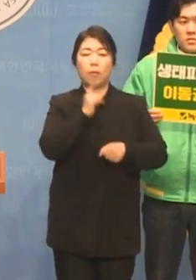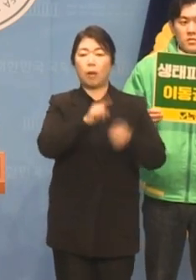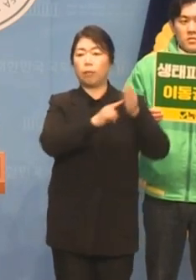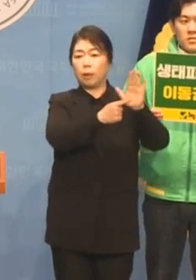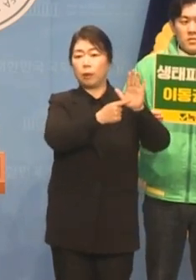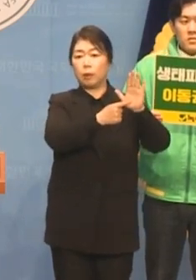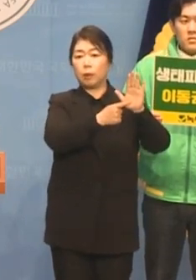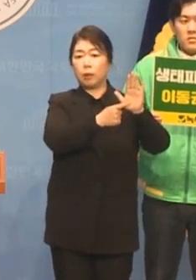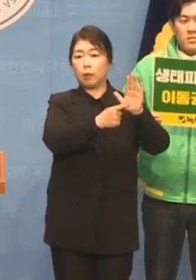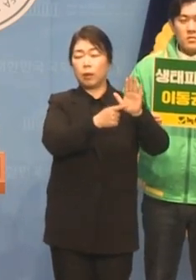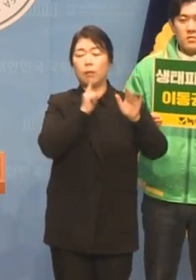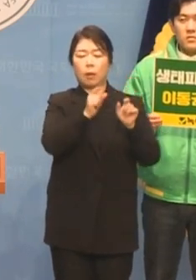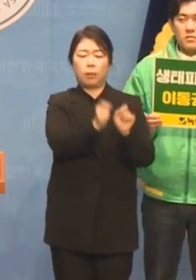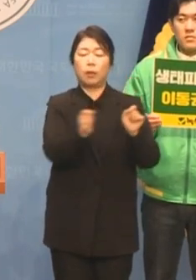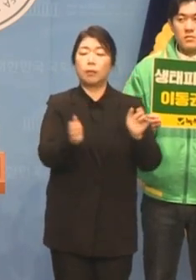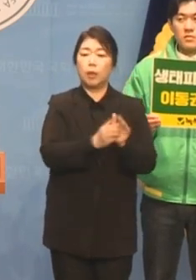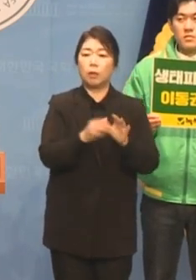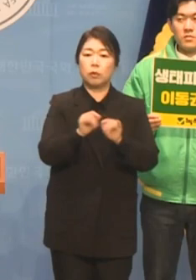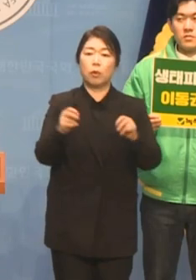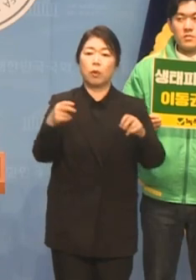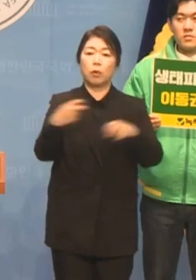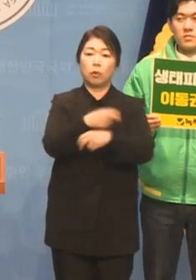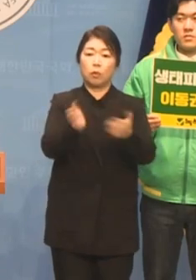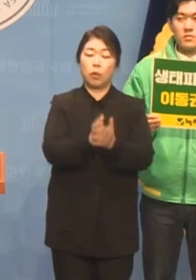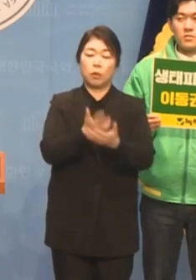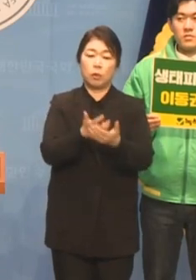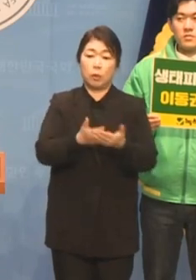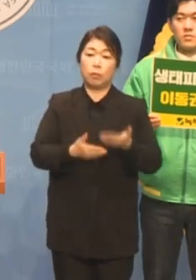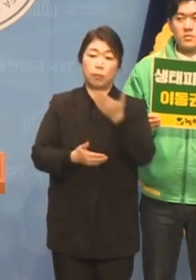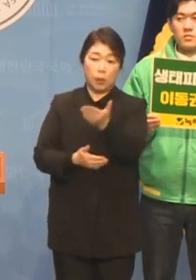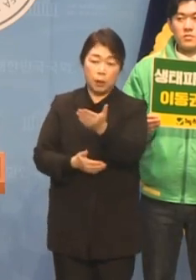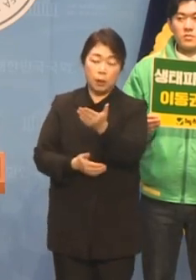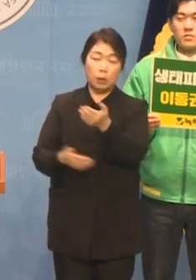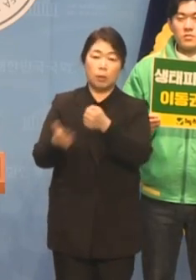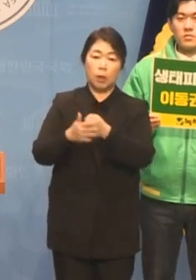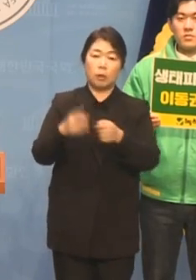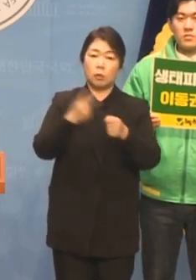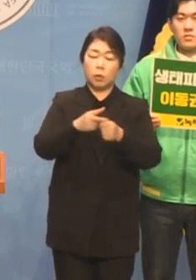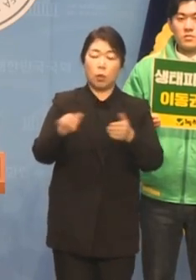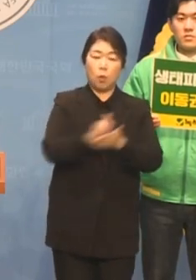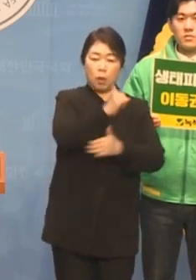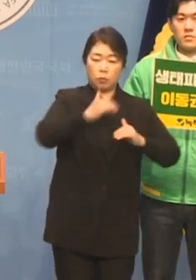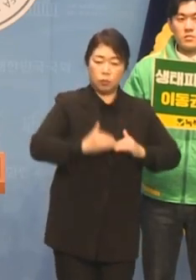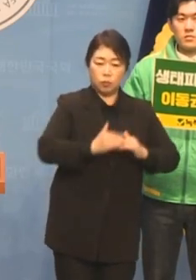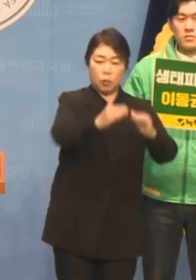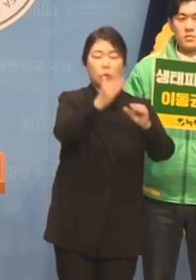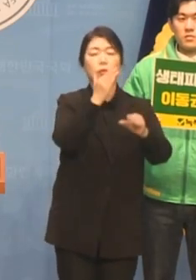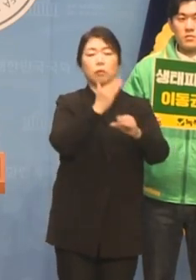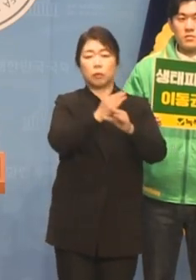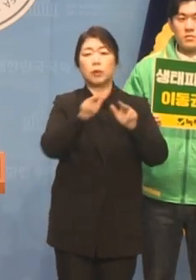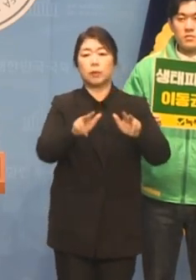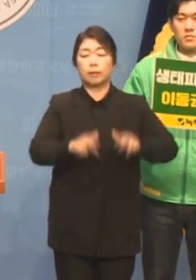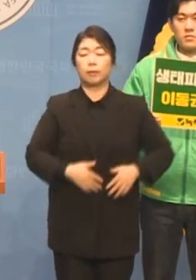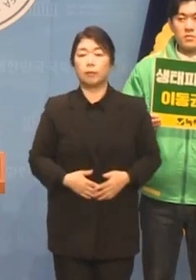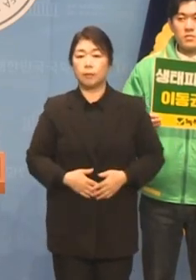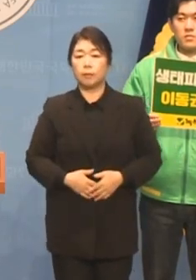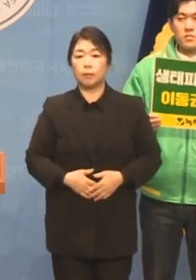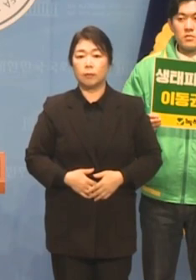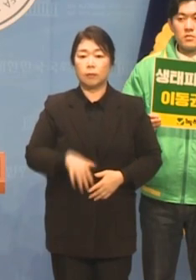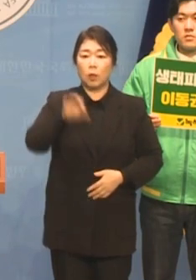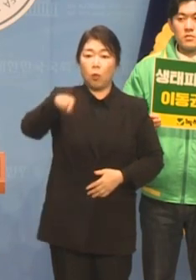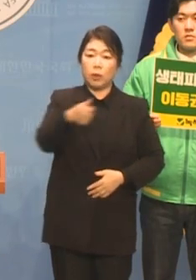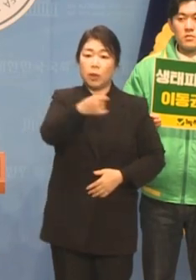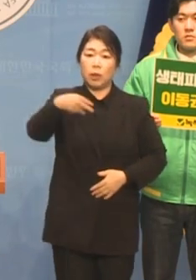의견으로 국토교통부에 제출했습니다 그래서 제 2공항은 추진 절차를 밟게 된 것입니다 원일용 씨는